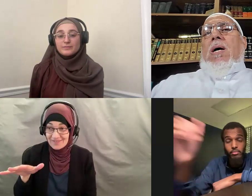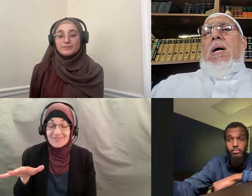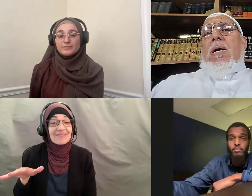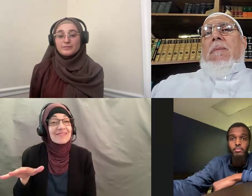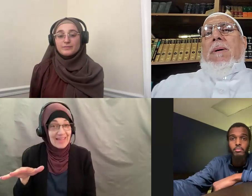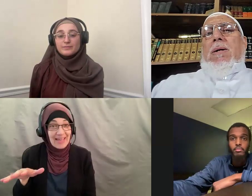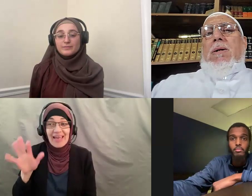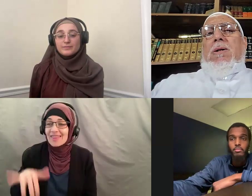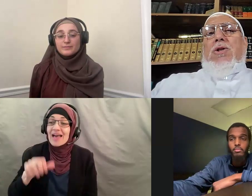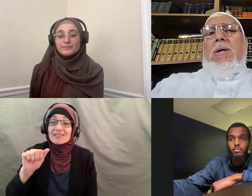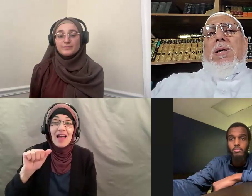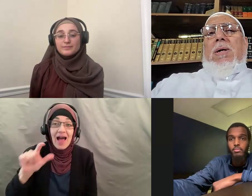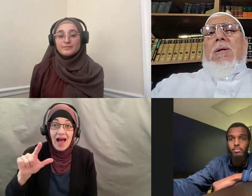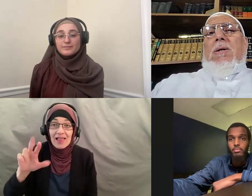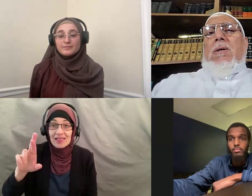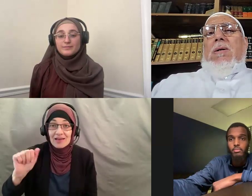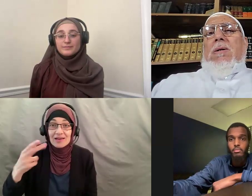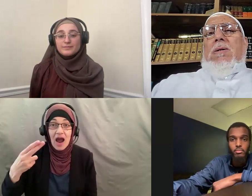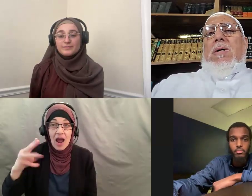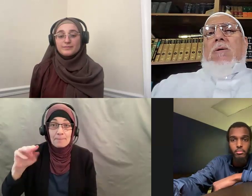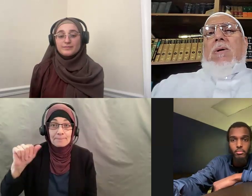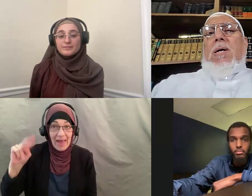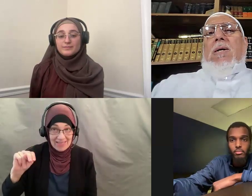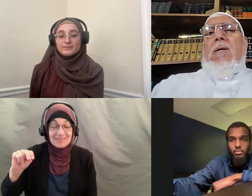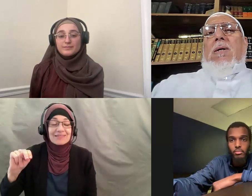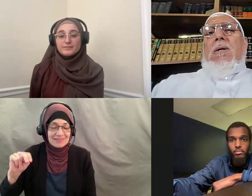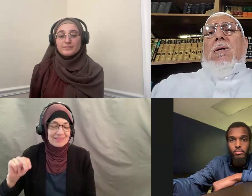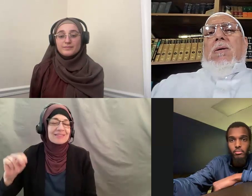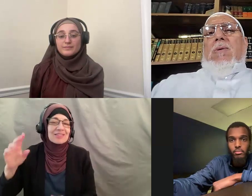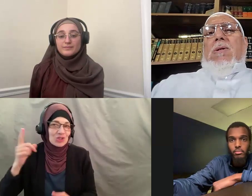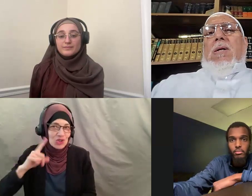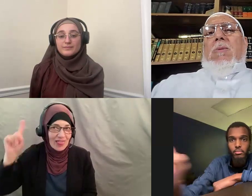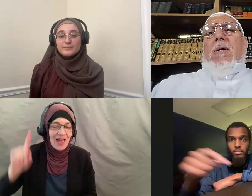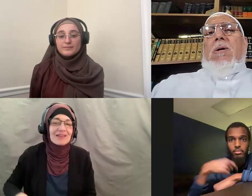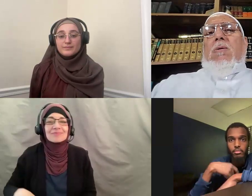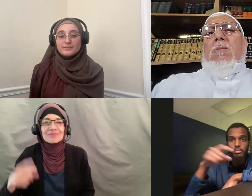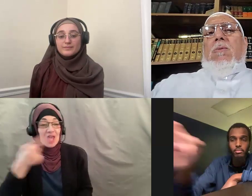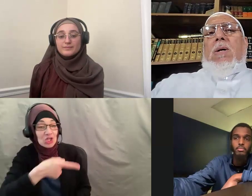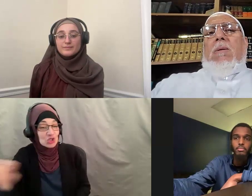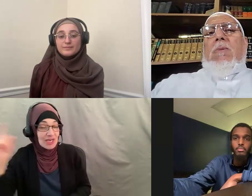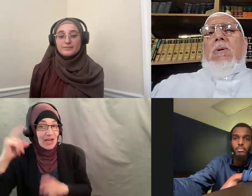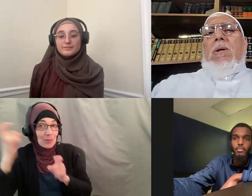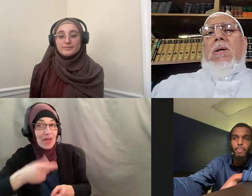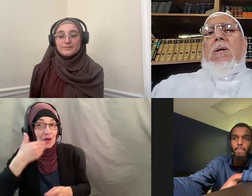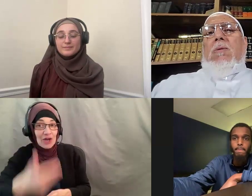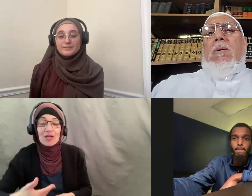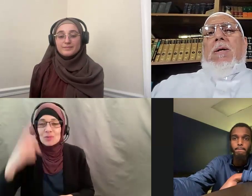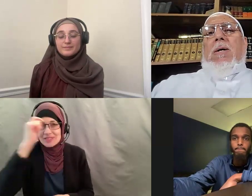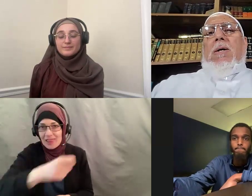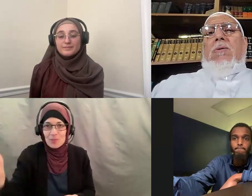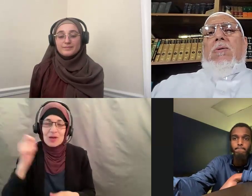Surah Ar-Rahman, inshallah. جزاكم الله خيرا. والسلام عليكم ورحمة